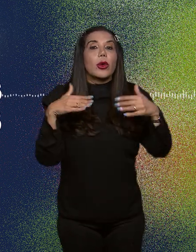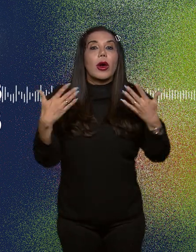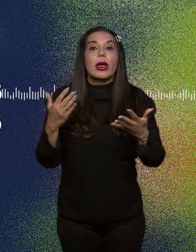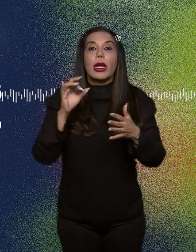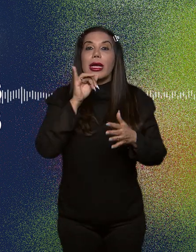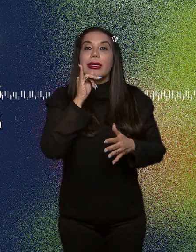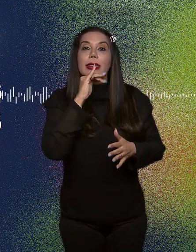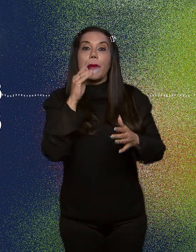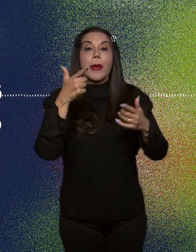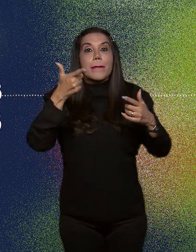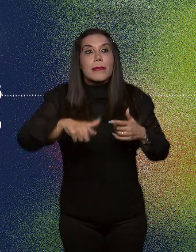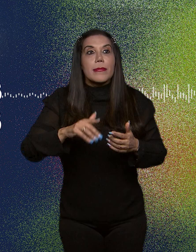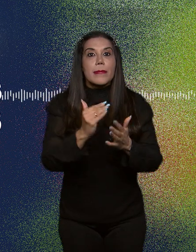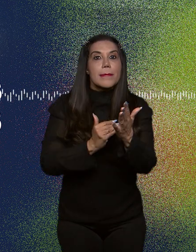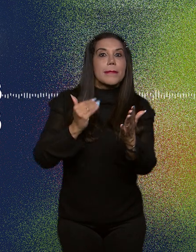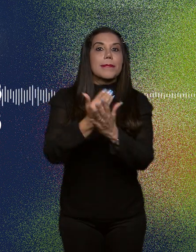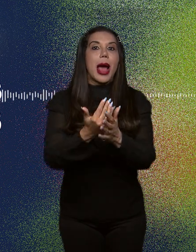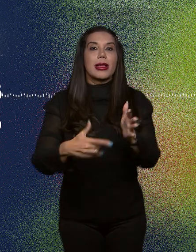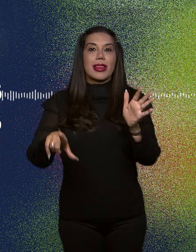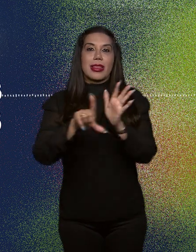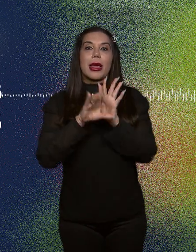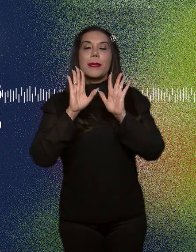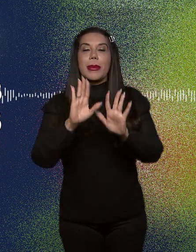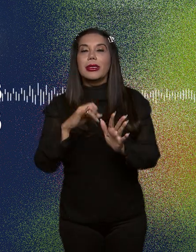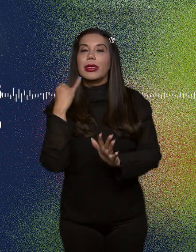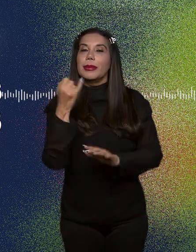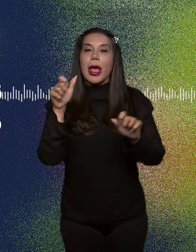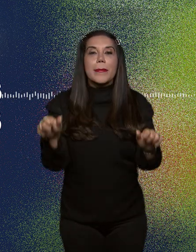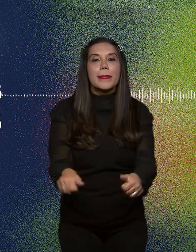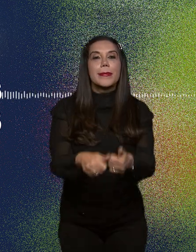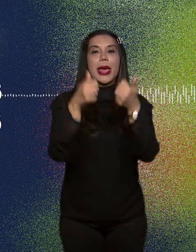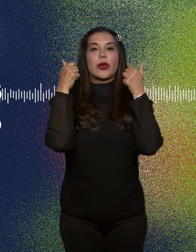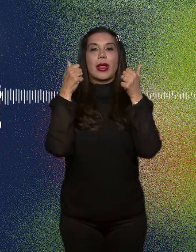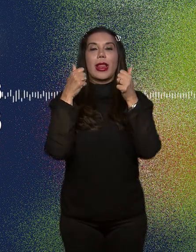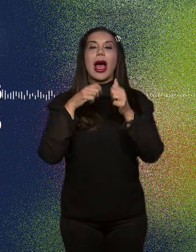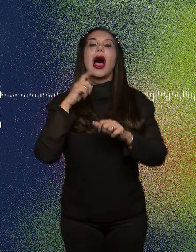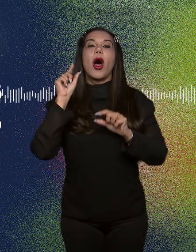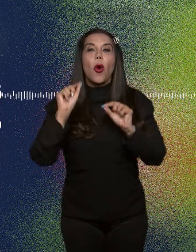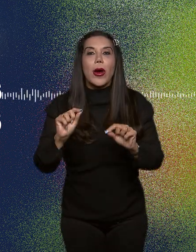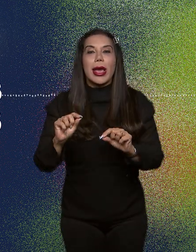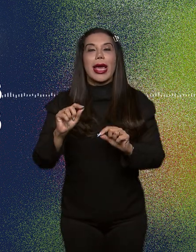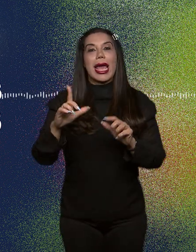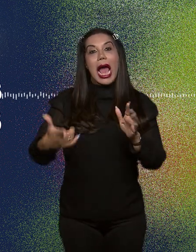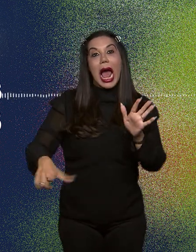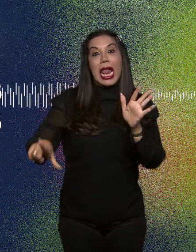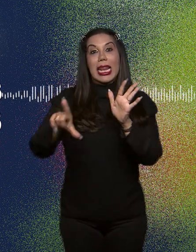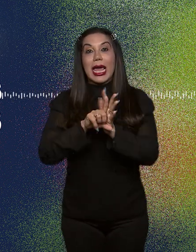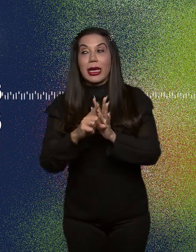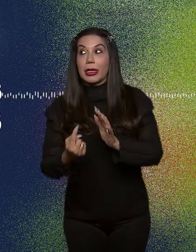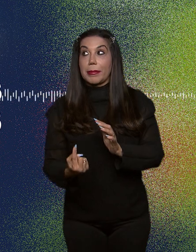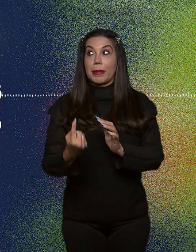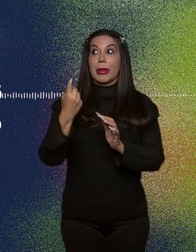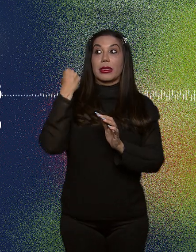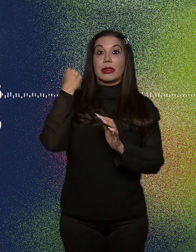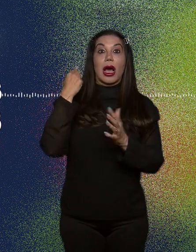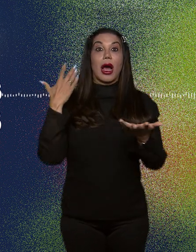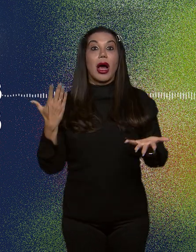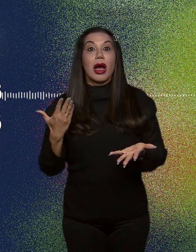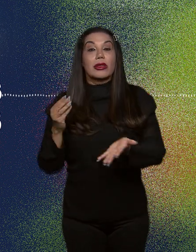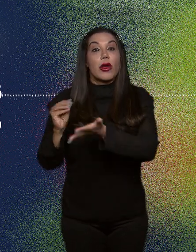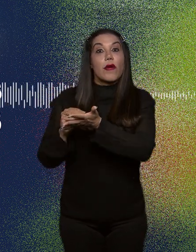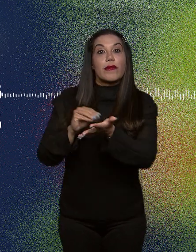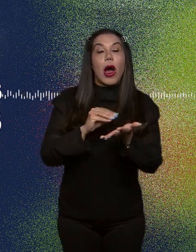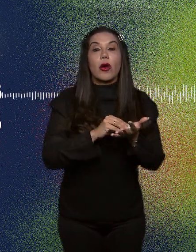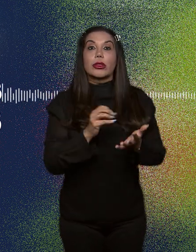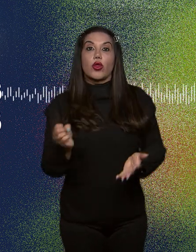de mais leis, mas uma questão de melhorar aquela lei lá atrás que já não nos atende